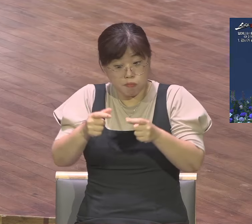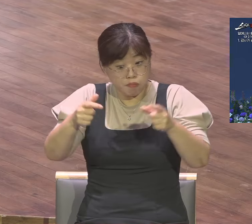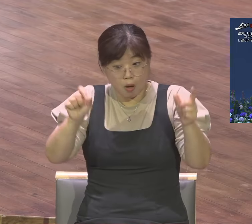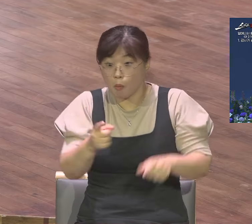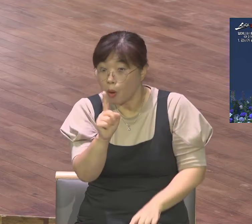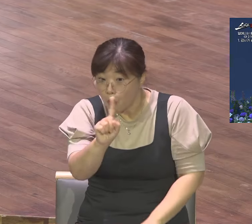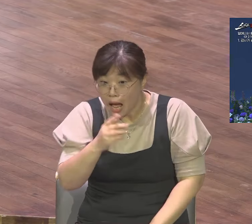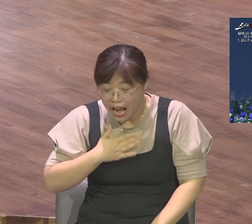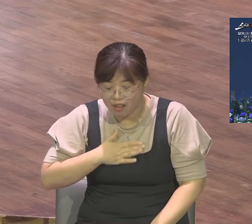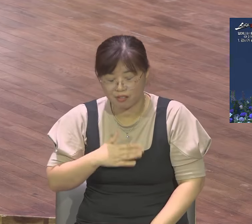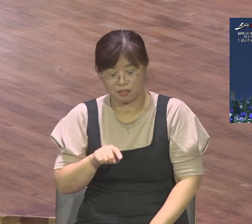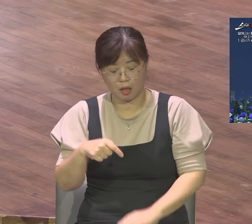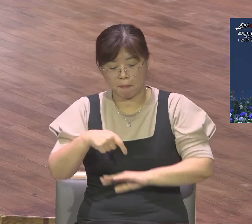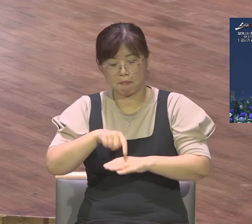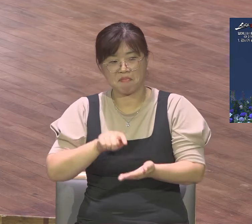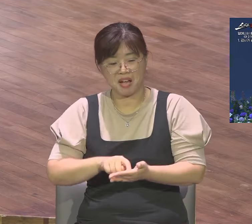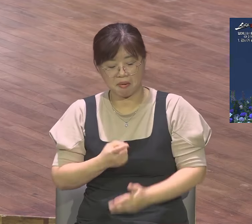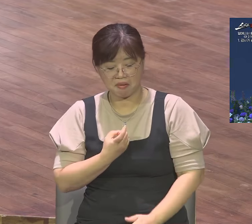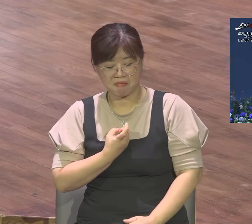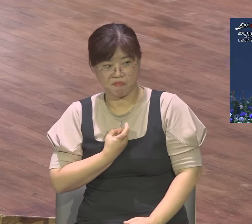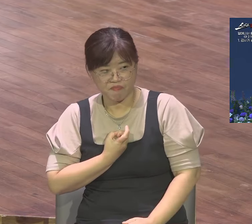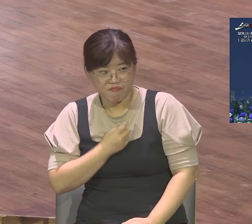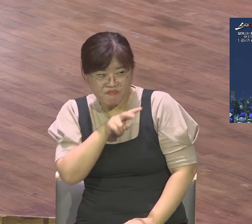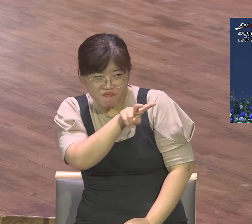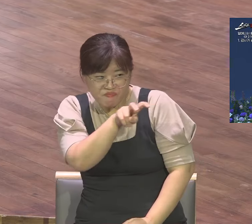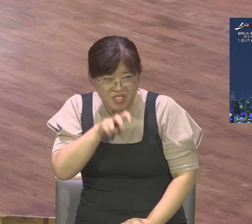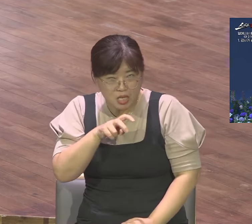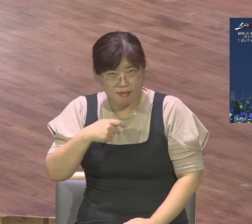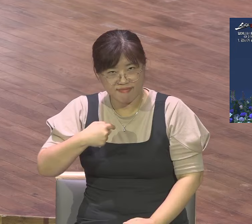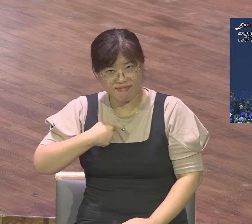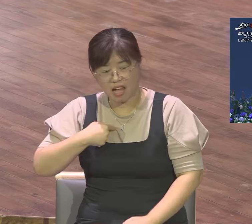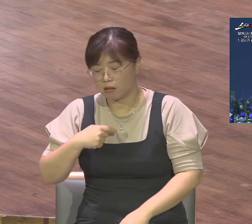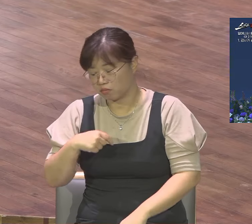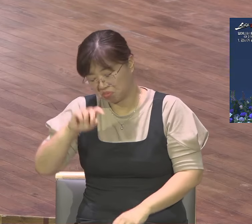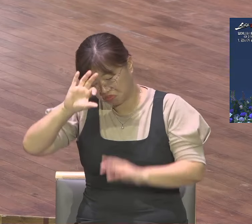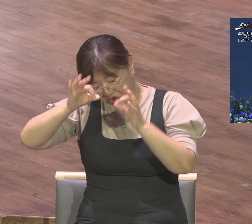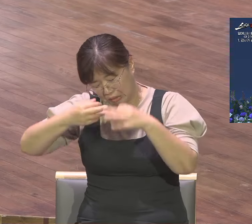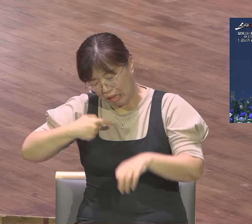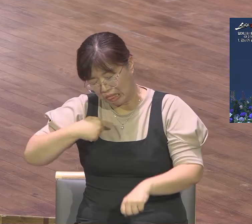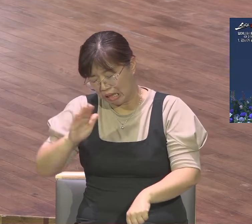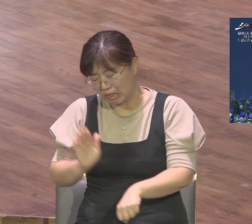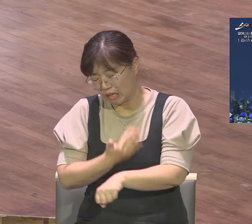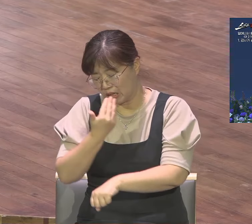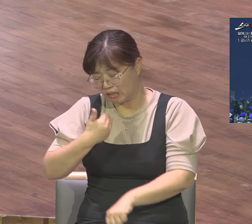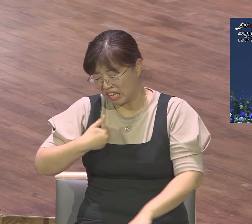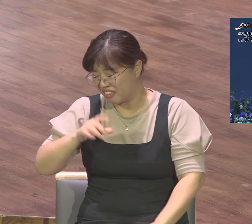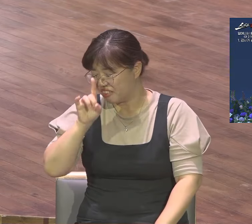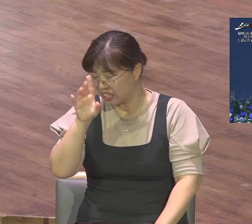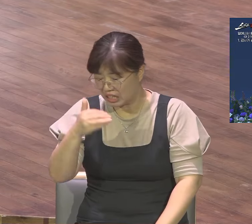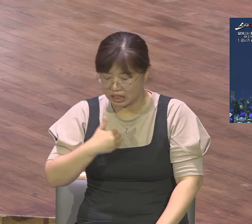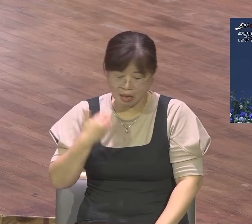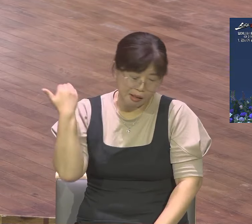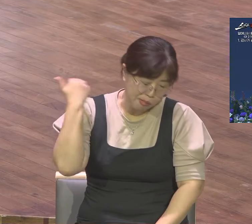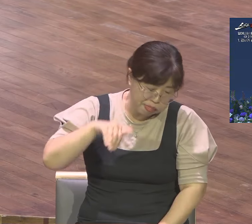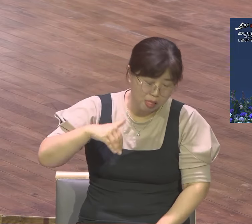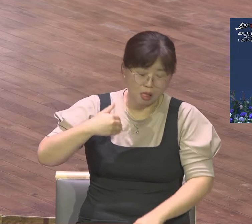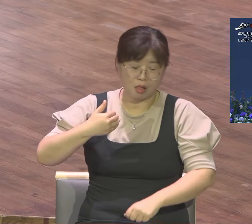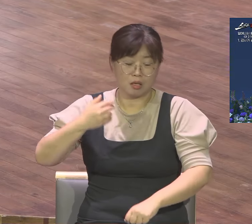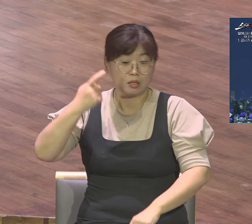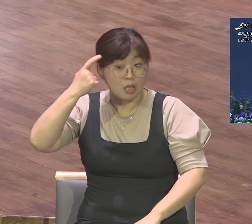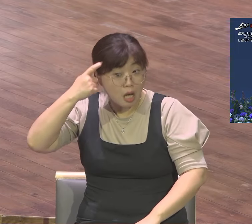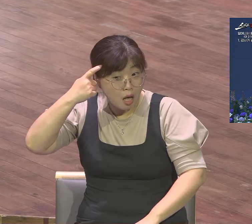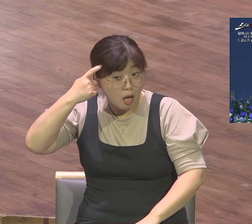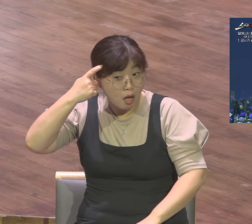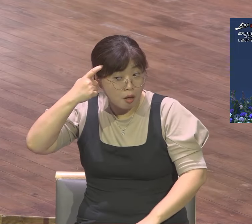불평, 시기, 질투, 불안 이런 자기 비하, 자기 자신을 미워해, 자기 자신을 인정 안 해.